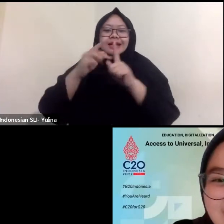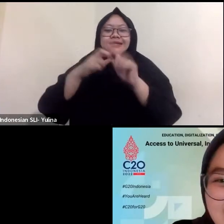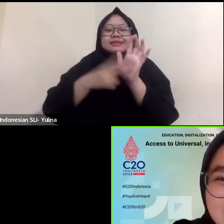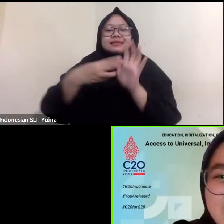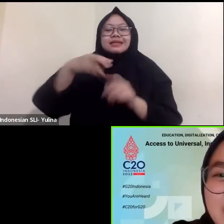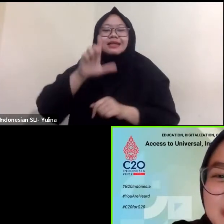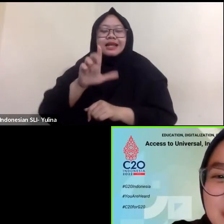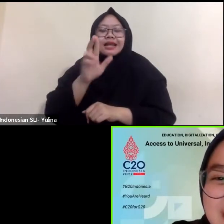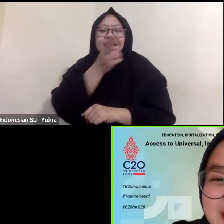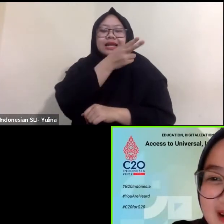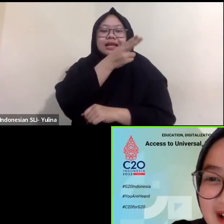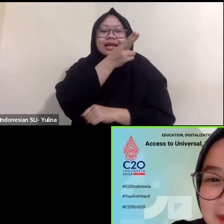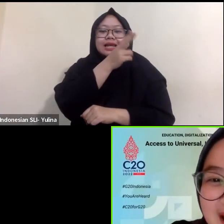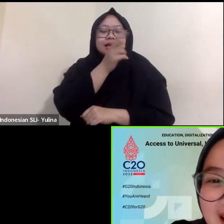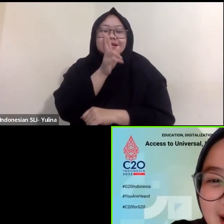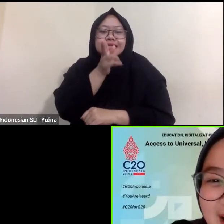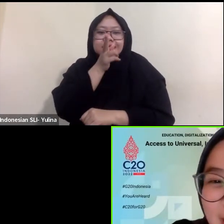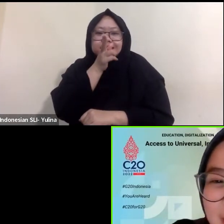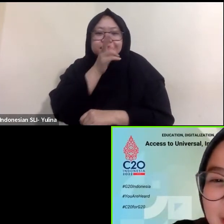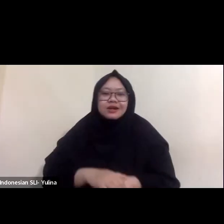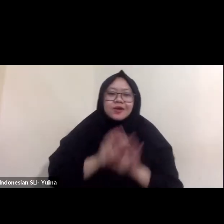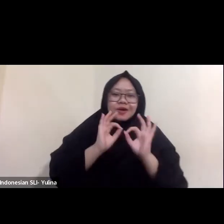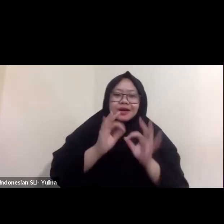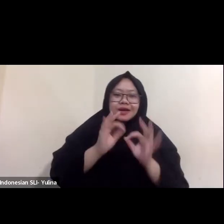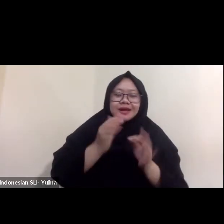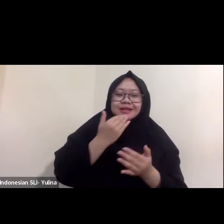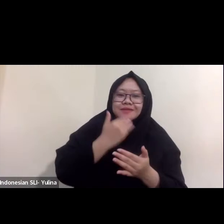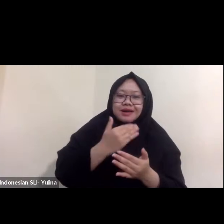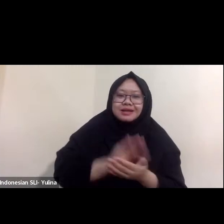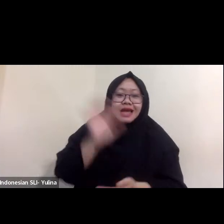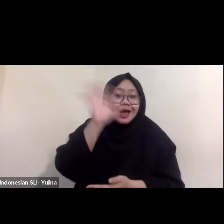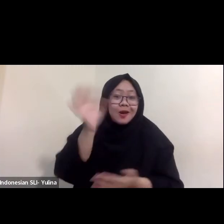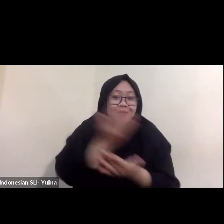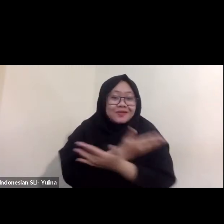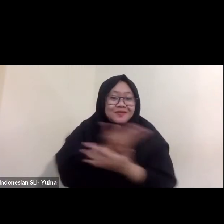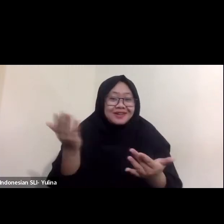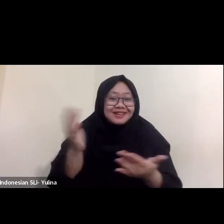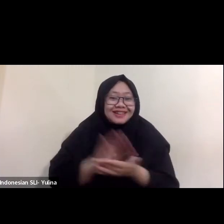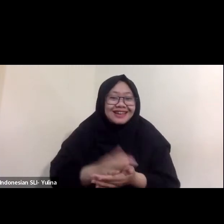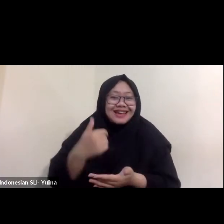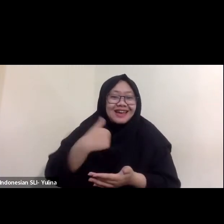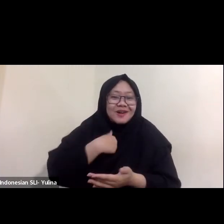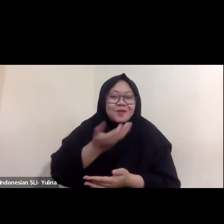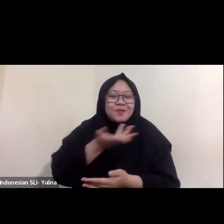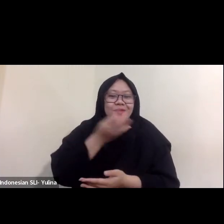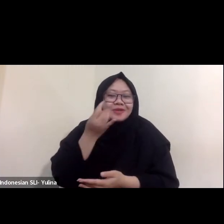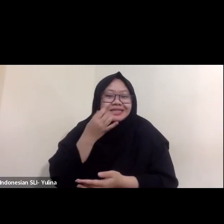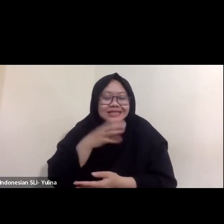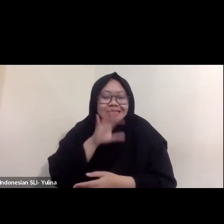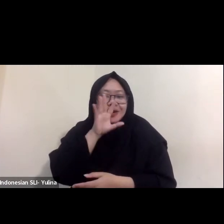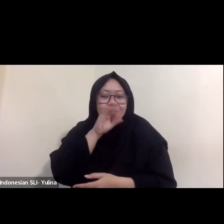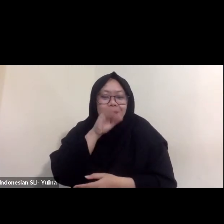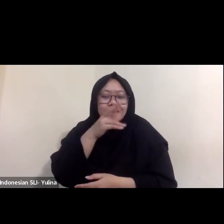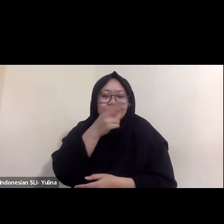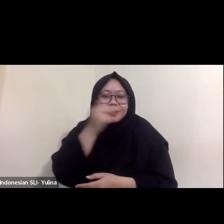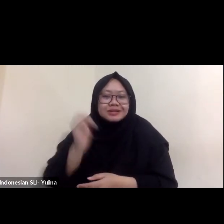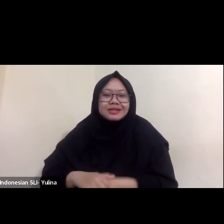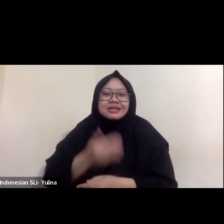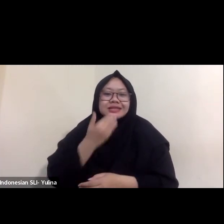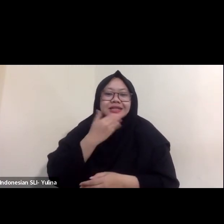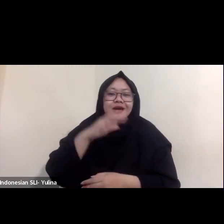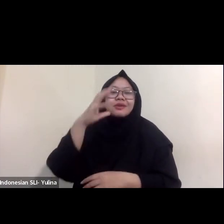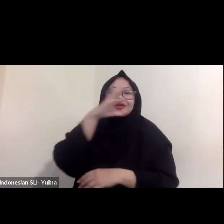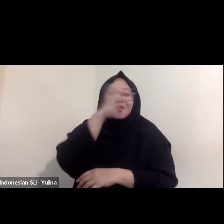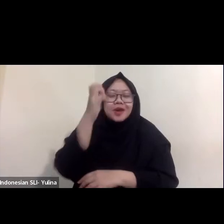Okay, thank you so much, Kak Tamara. Hello everyone, let me speak in Bahasa. Selamat sore, Bapak-Bapak, Ibu-Ibu,